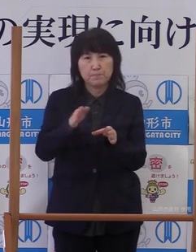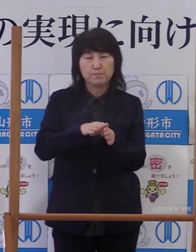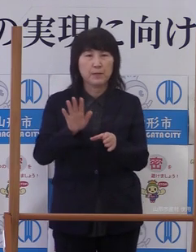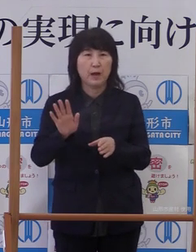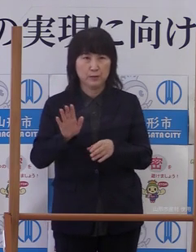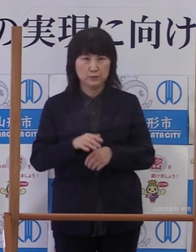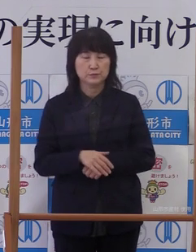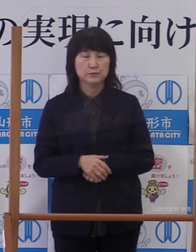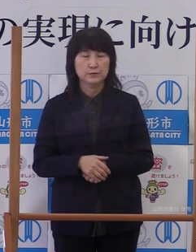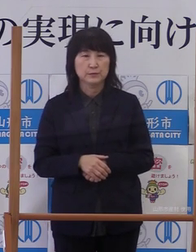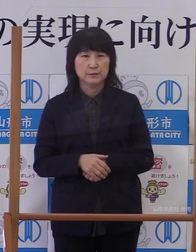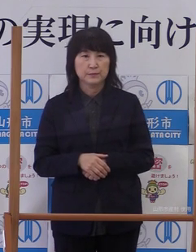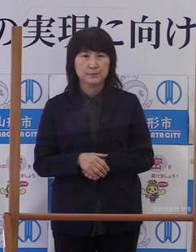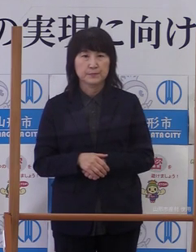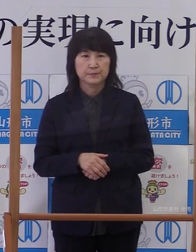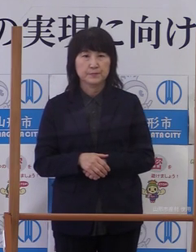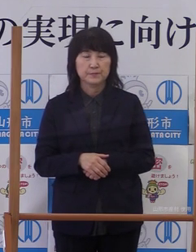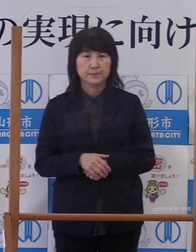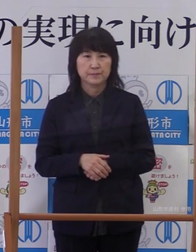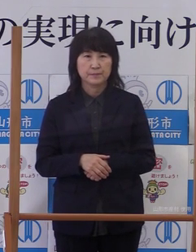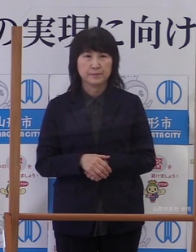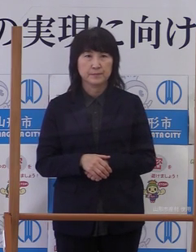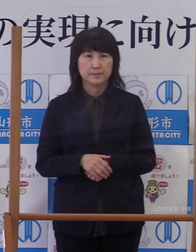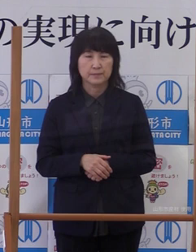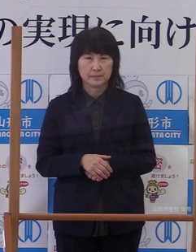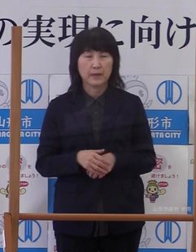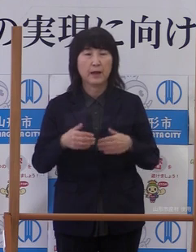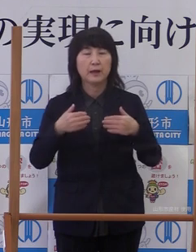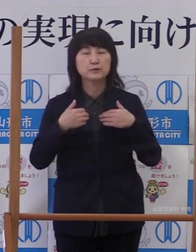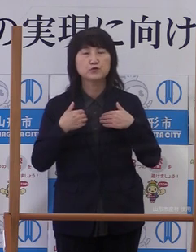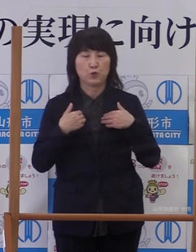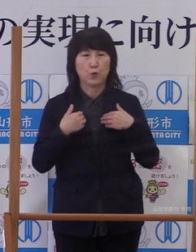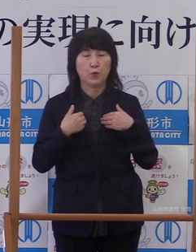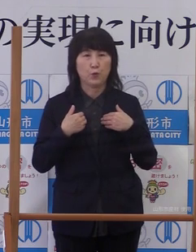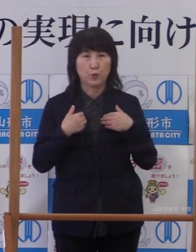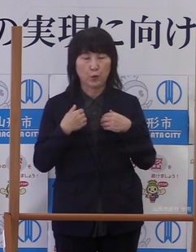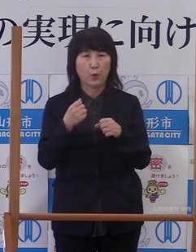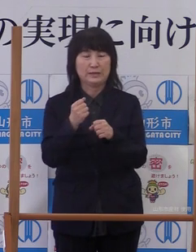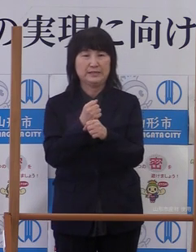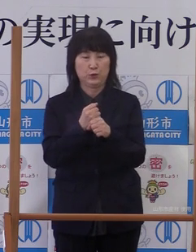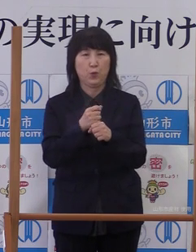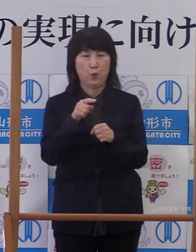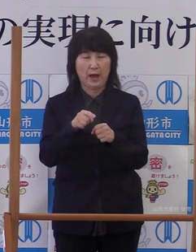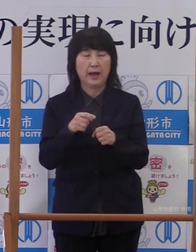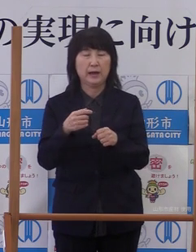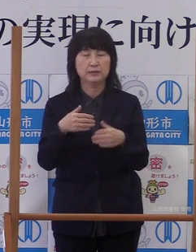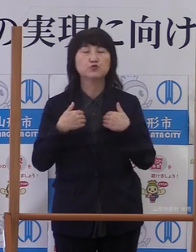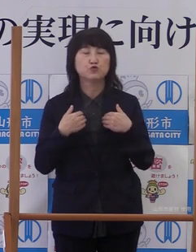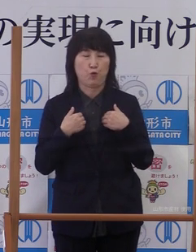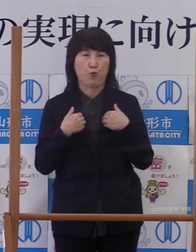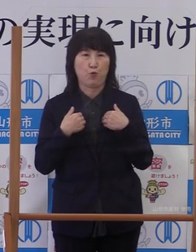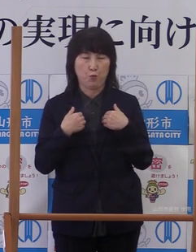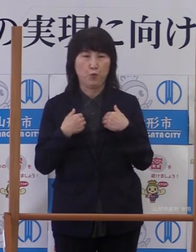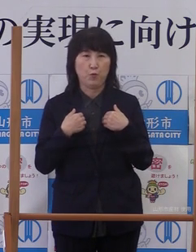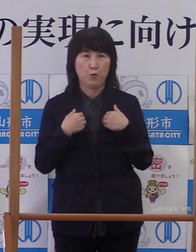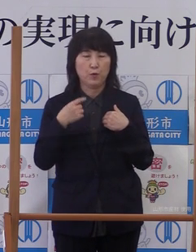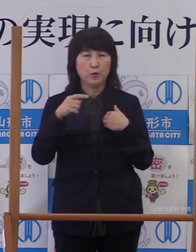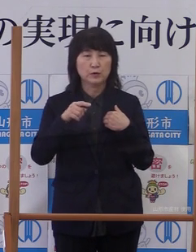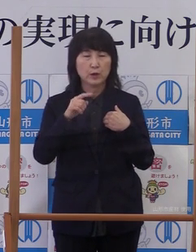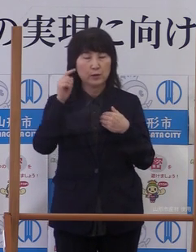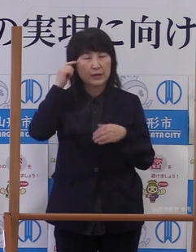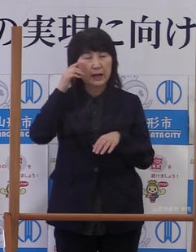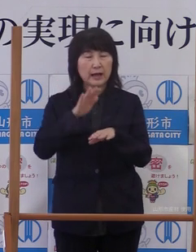。やはり必要性のある事業はですね、やっぱり必要でありますので、そうした考え方